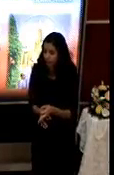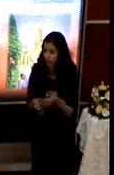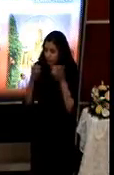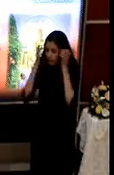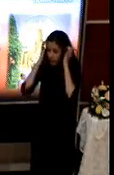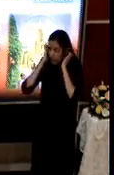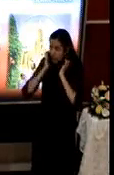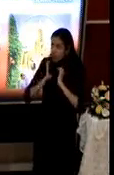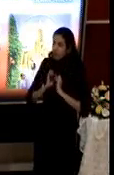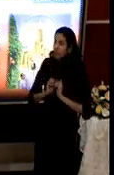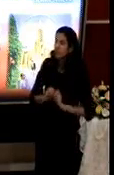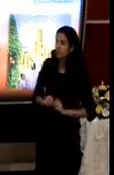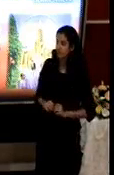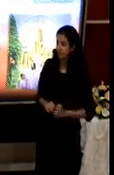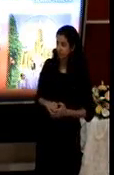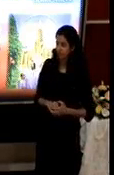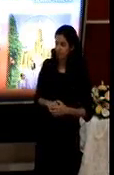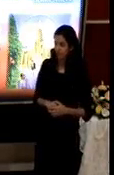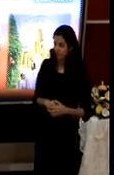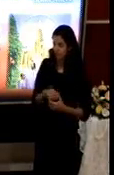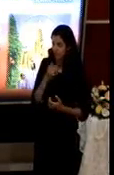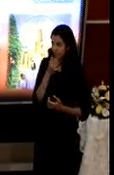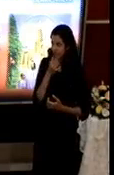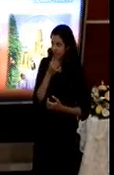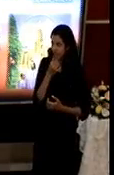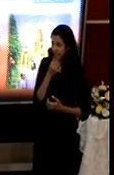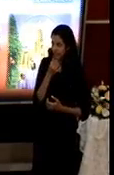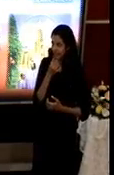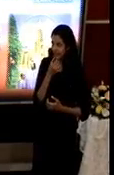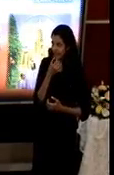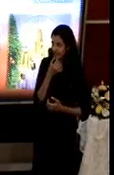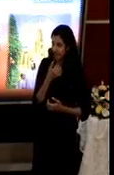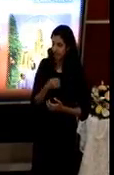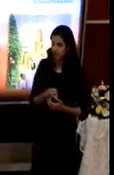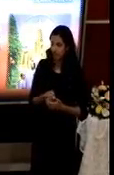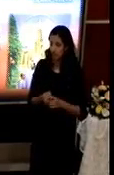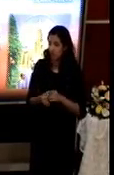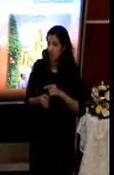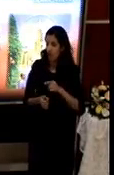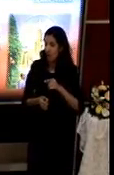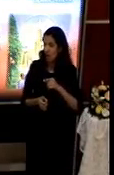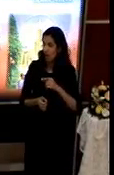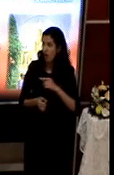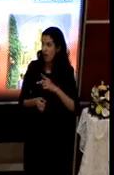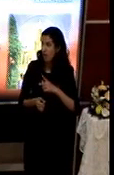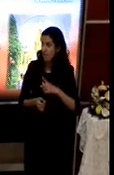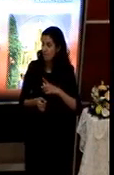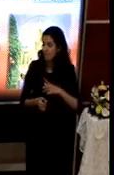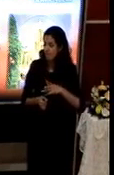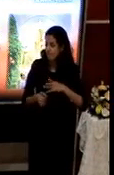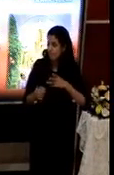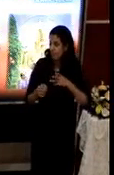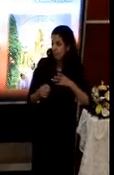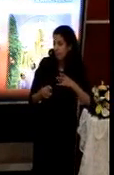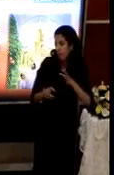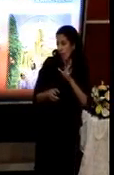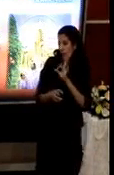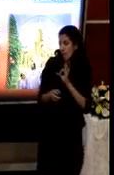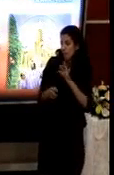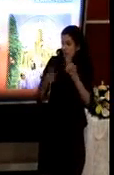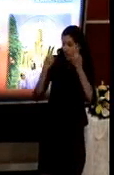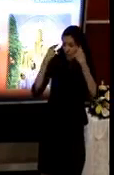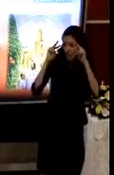Tus viajes, dice, evitando tus viajes, o dicen otras versiones todavía, absteniéndote de tus